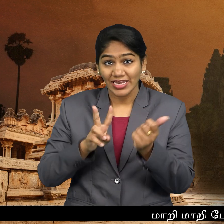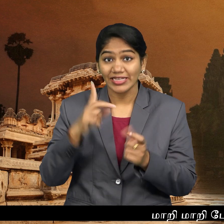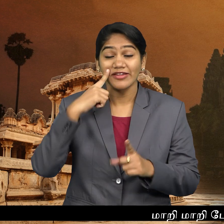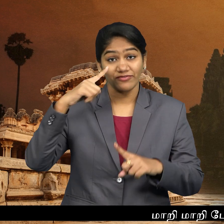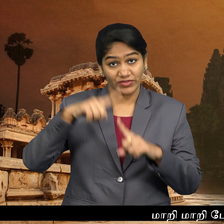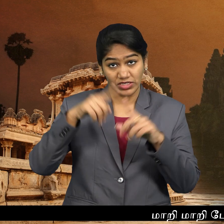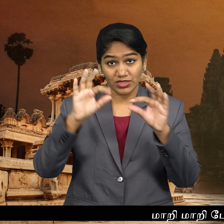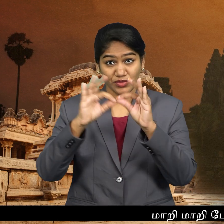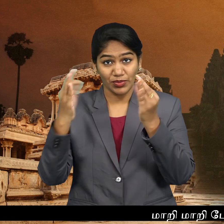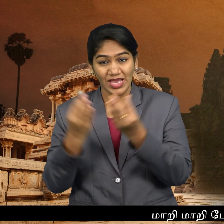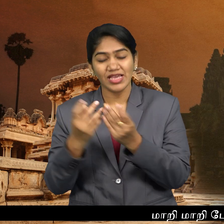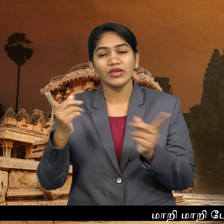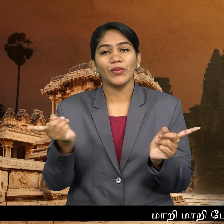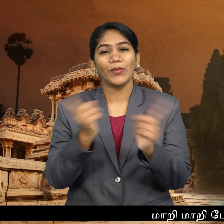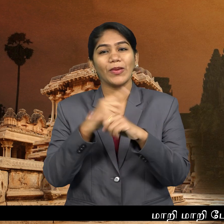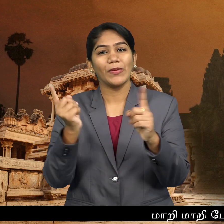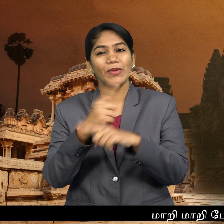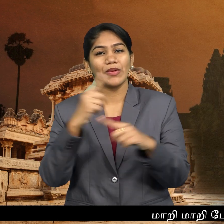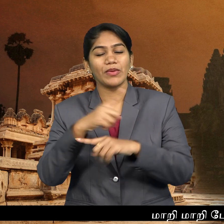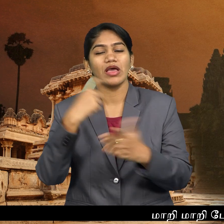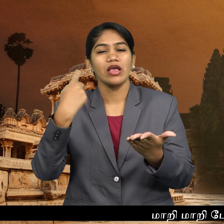மாறி மாறி பேரரசை ஆண்டன.